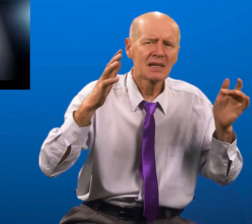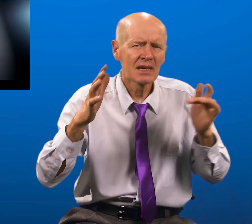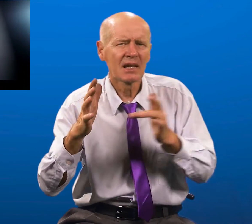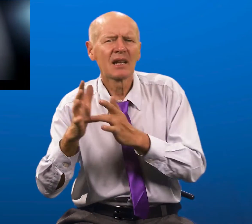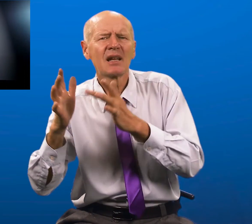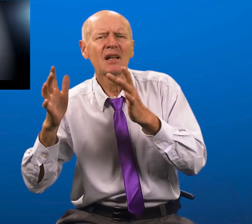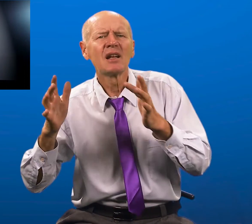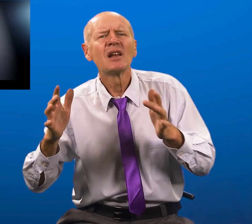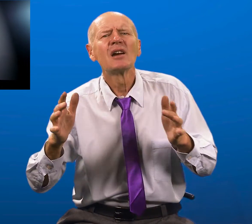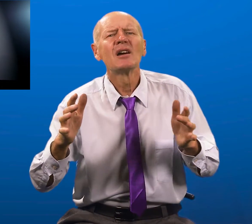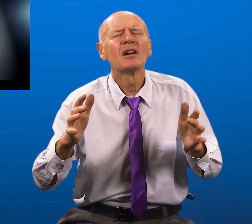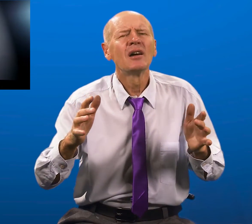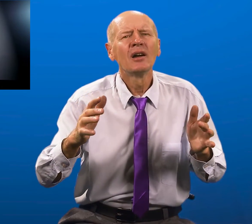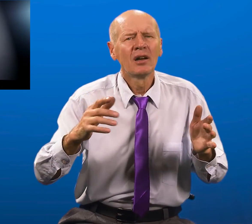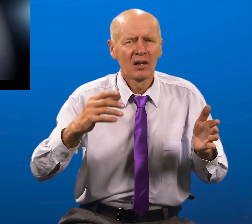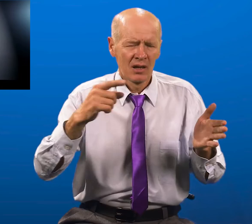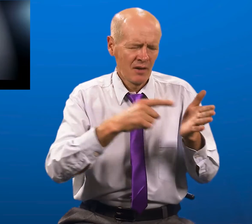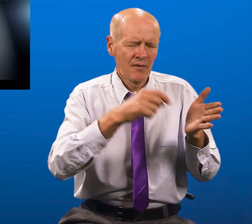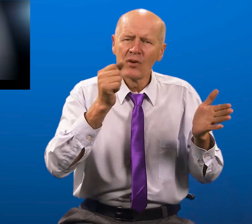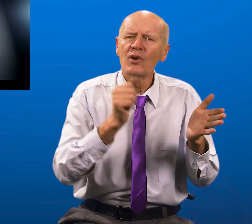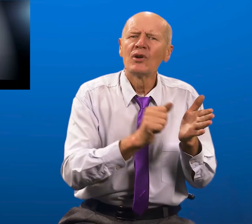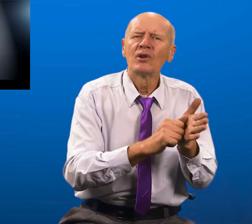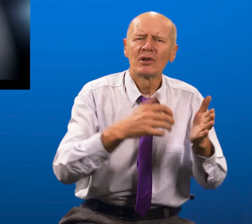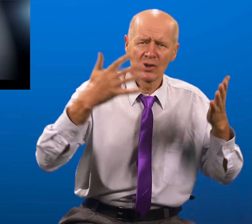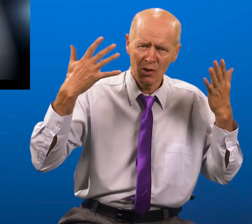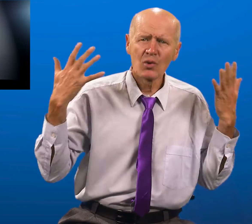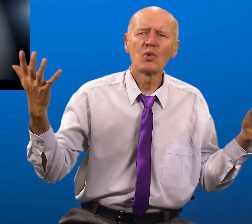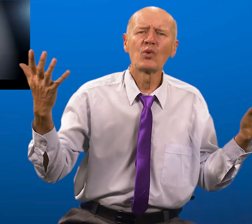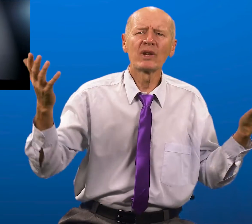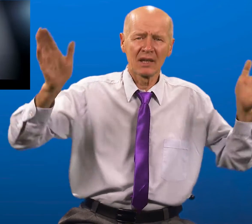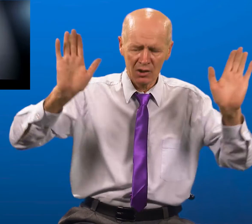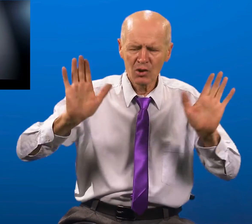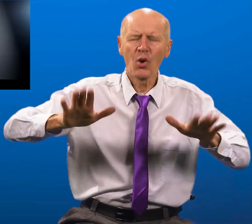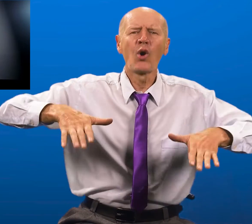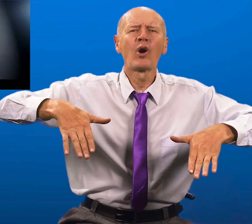Пронзили гвозди руки, ноги,